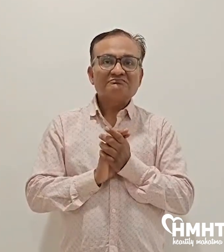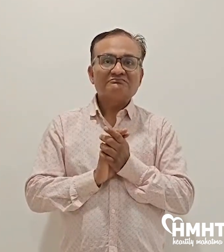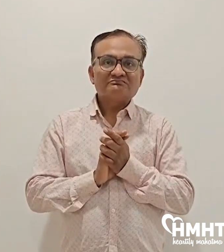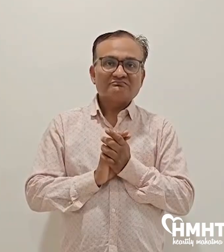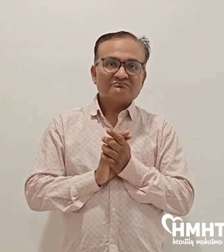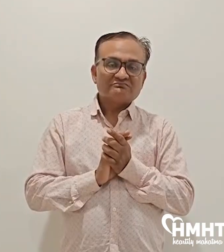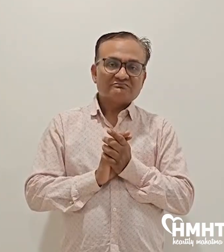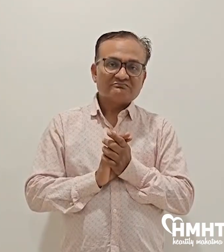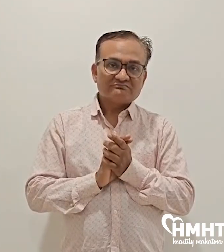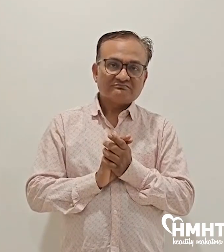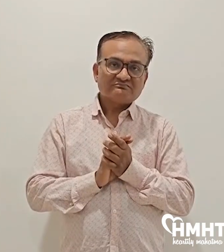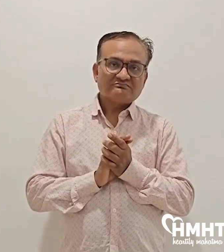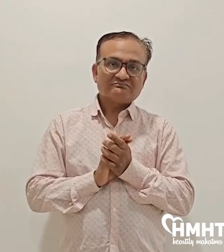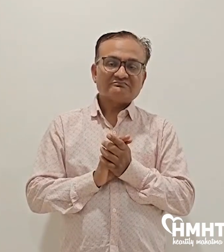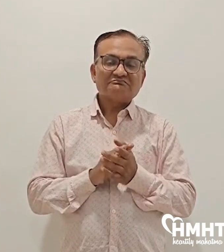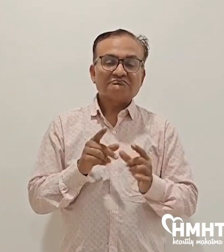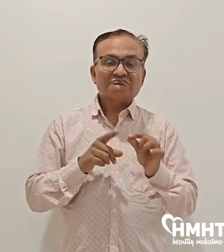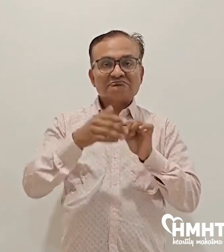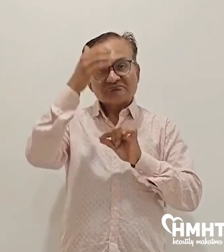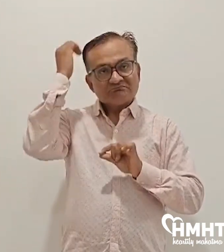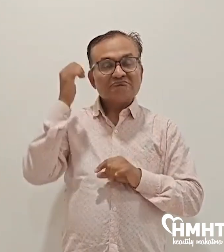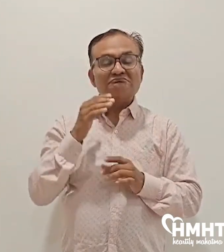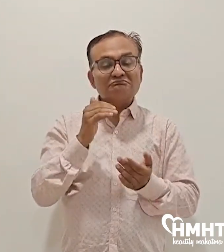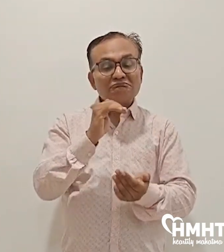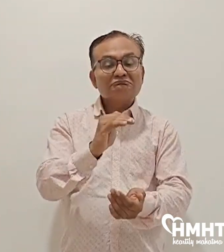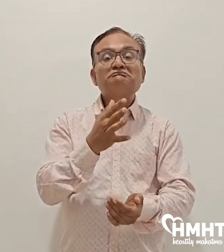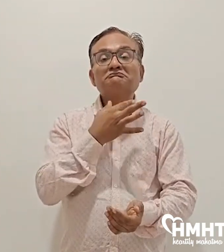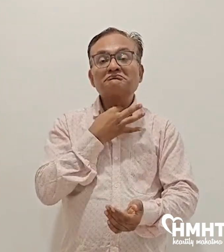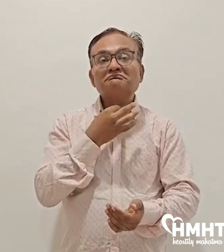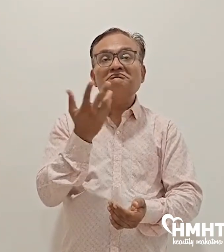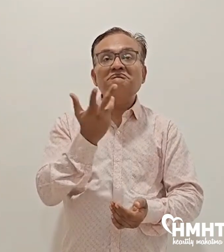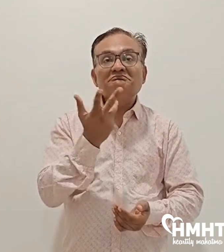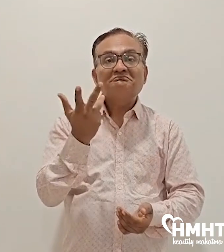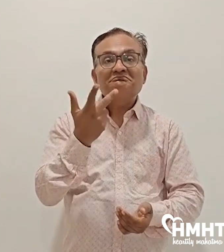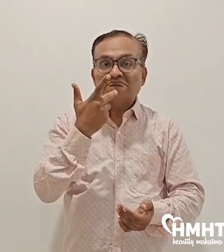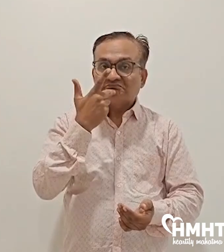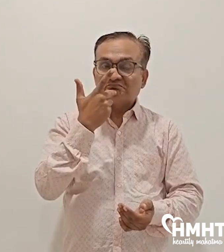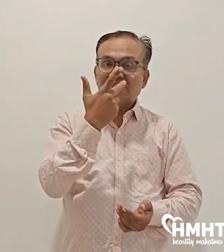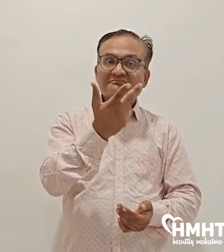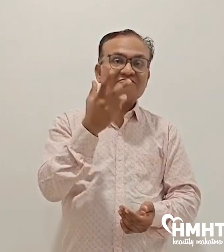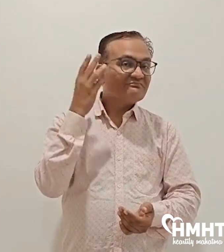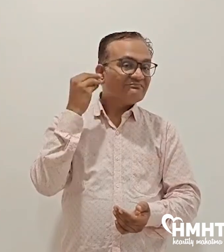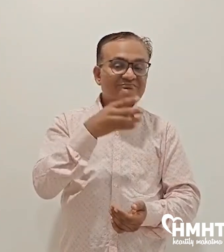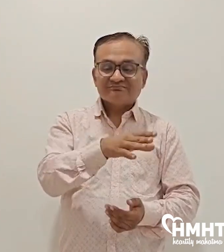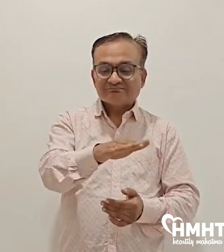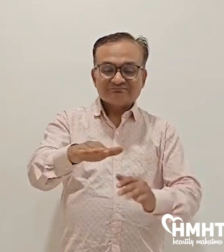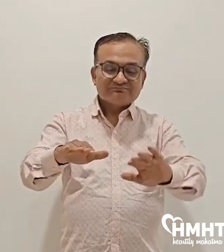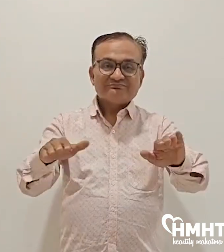What filled up his tiffin space? And did he like the chocolate taste?